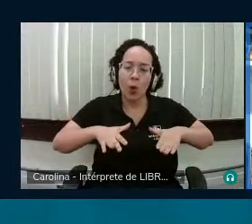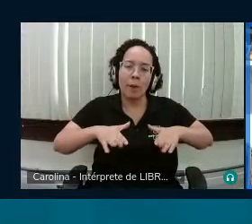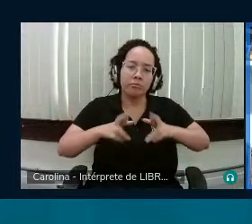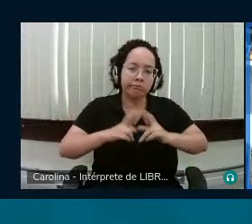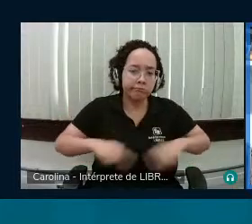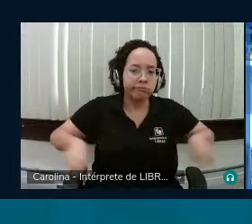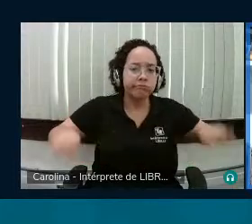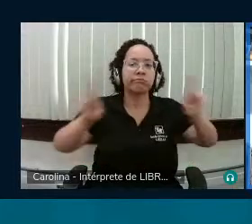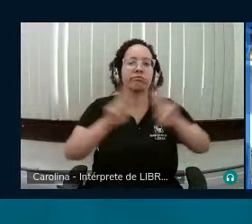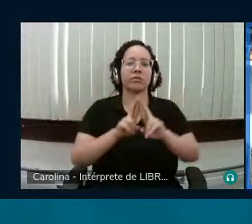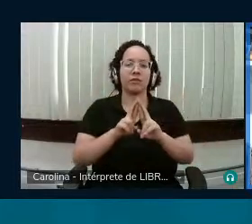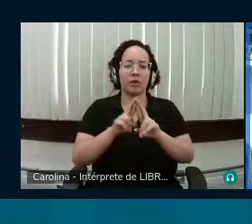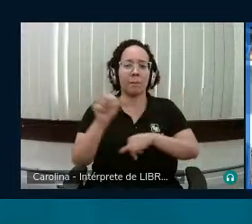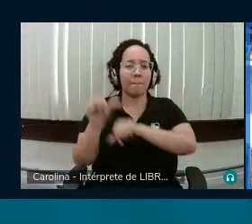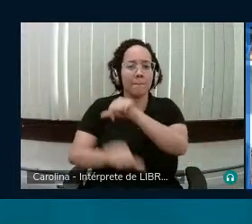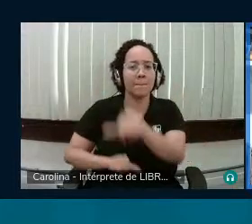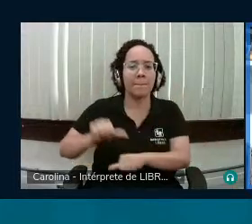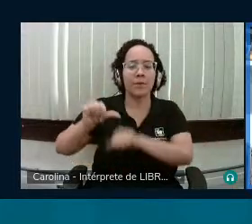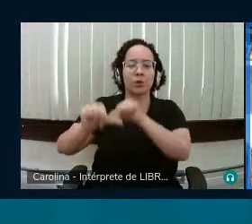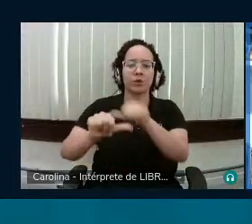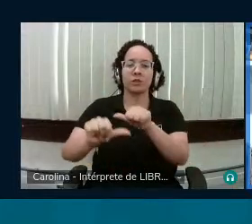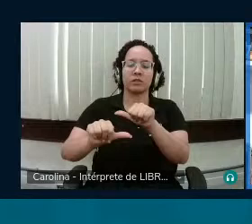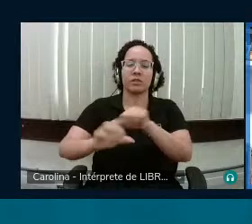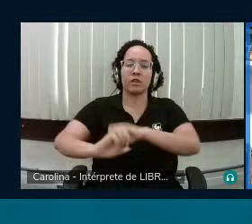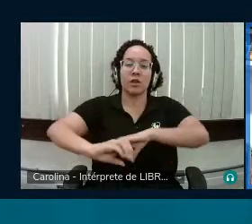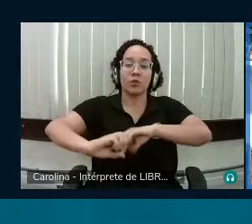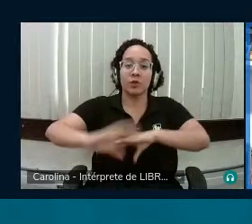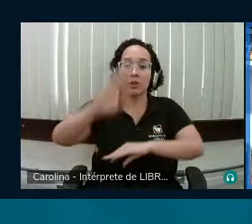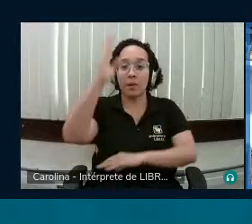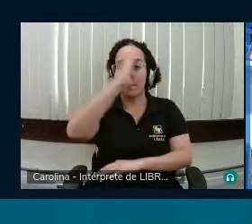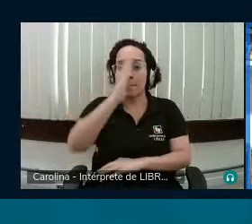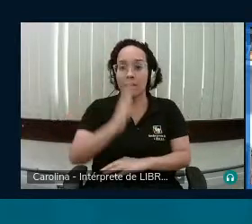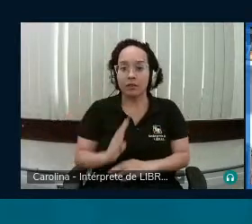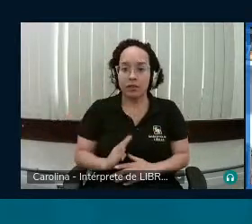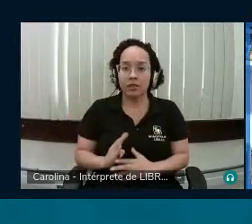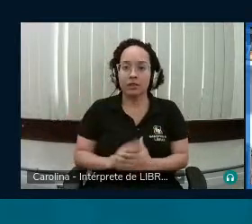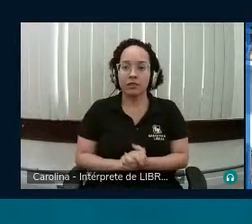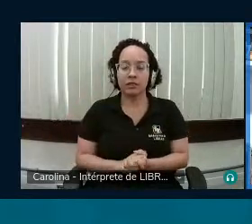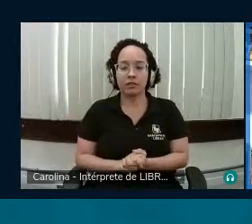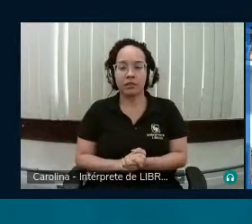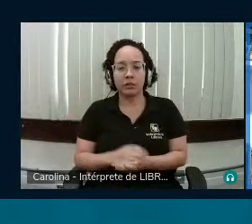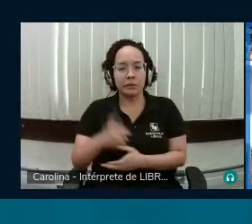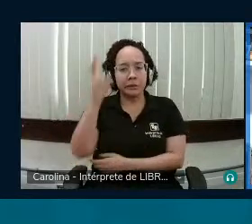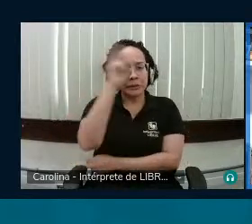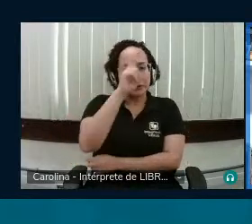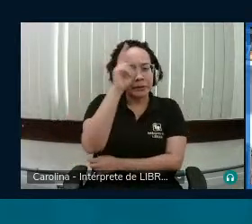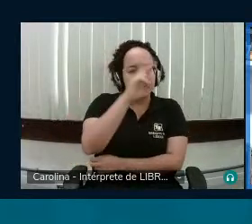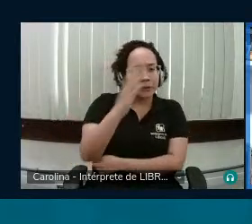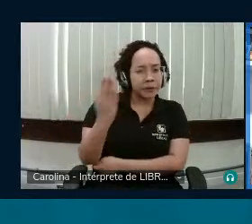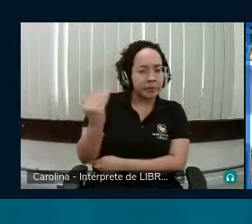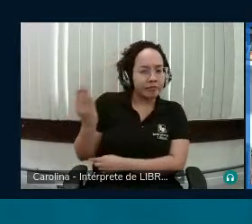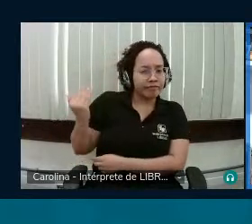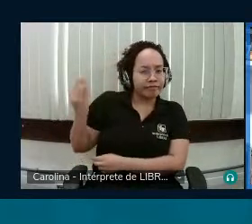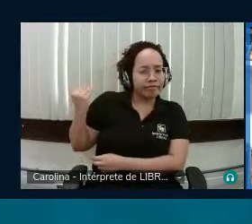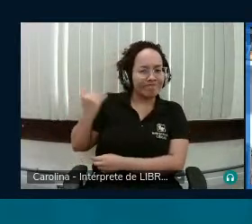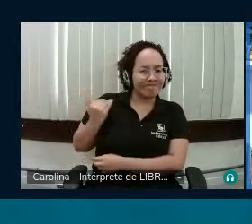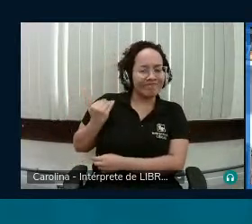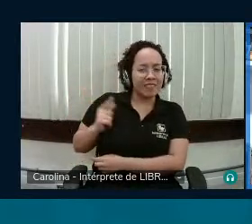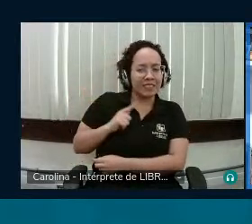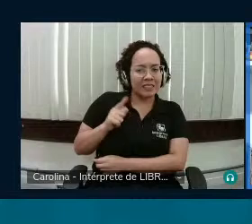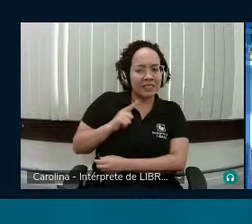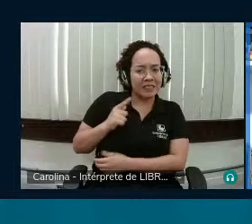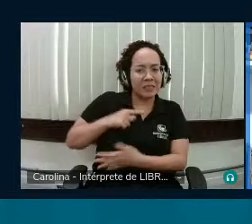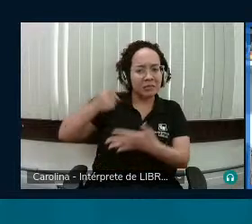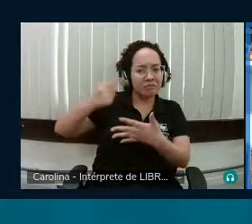educação brasileira, a gente olha para essa história e se recorda da exposição de motivos